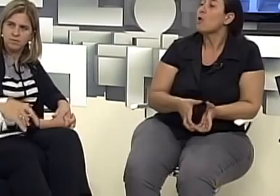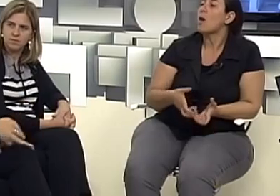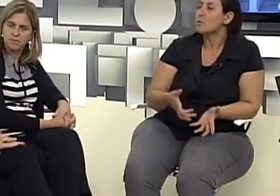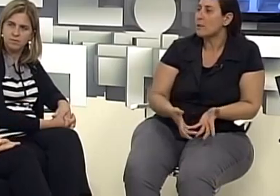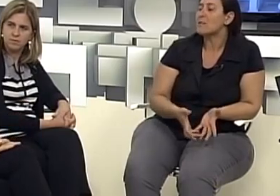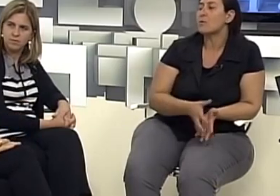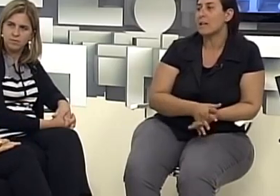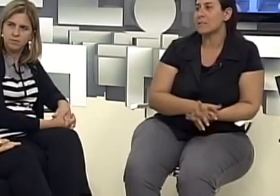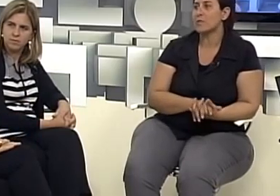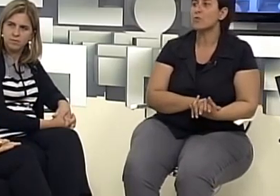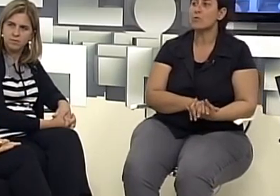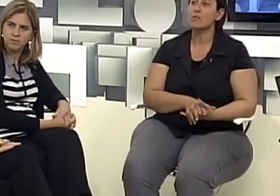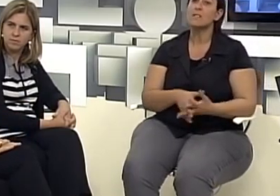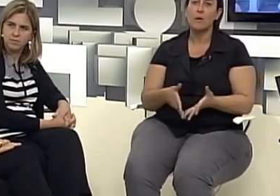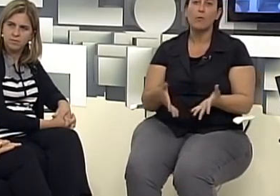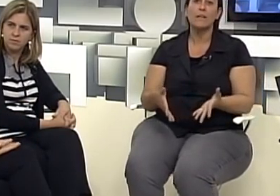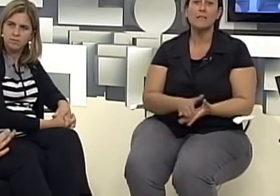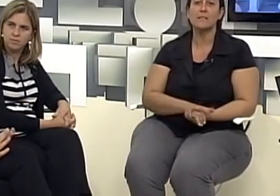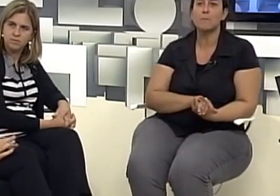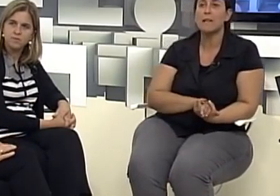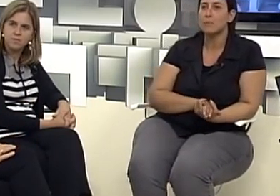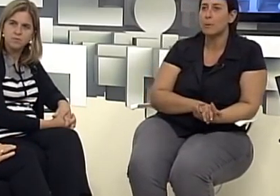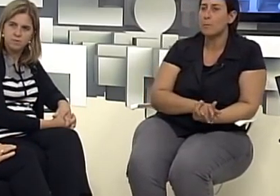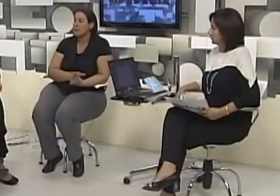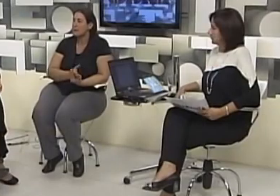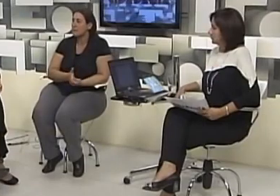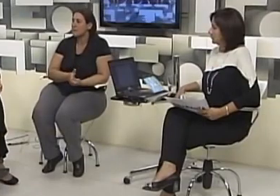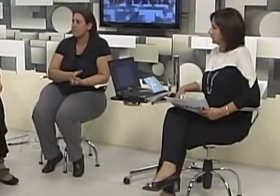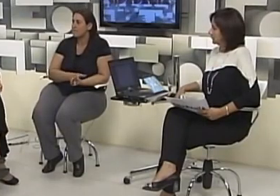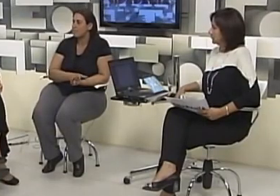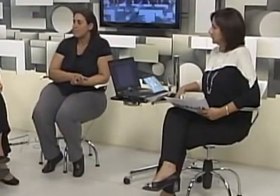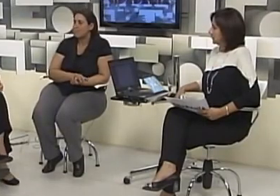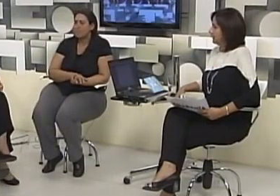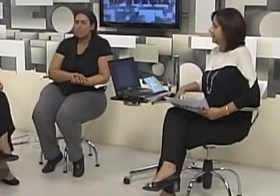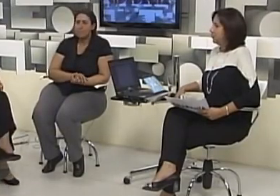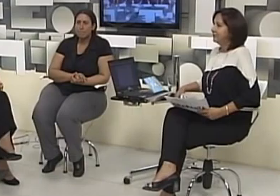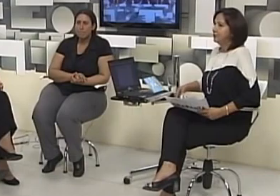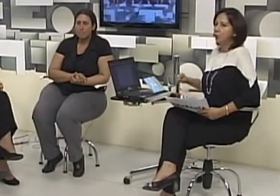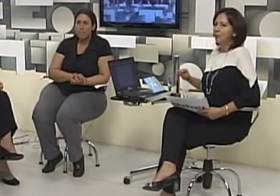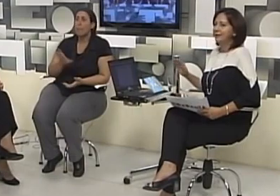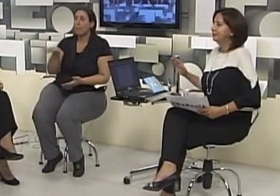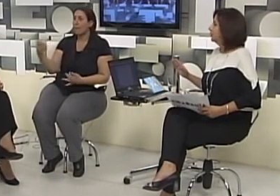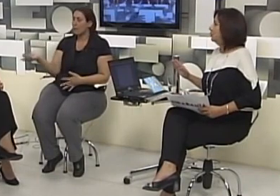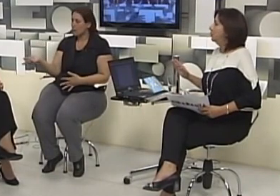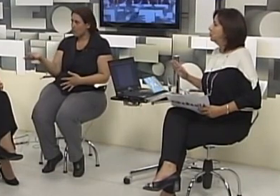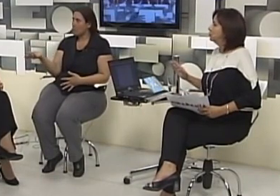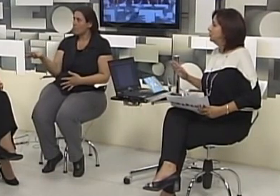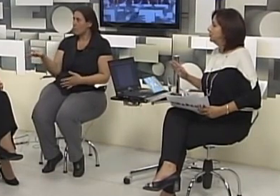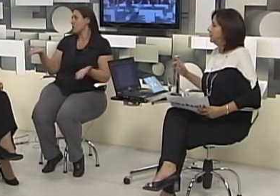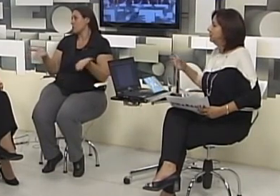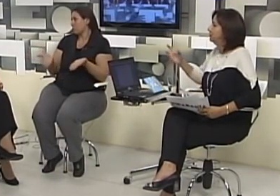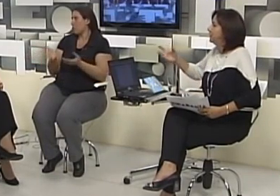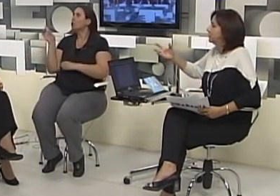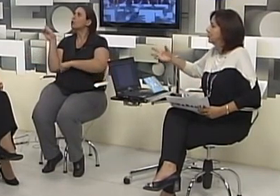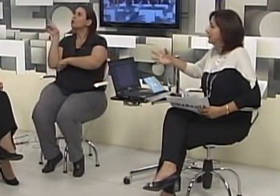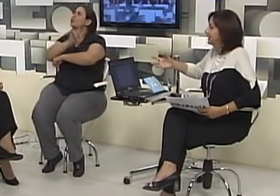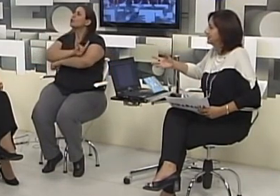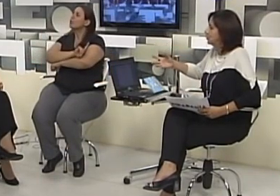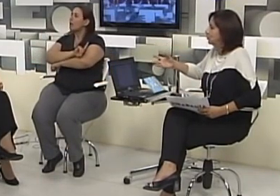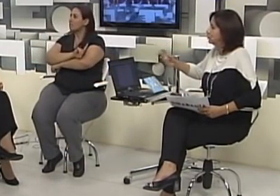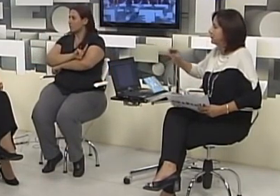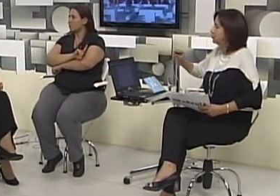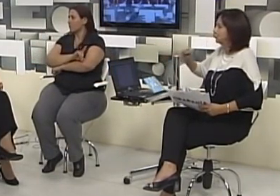há novos olhares com relação a esses cursos que estão aí se espalhando pelo país. Então, assim, uma data como hoje, o que fica de